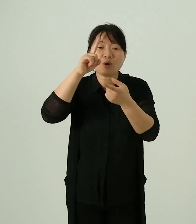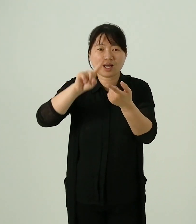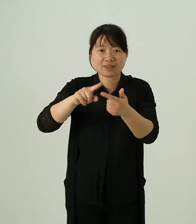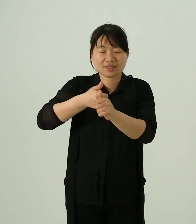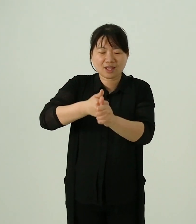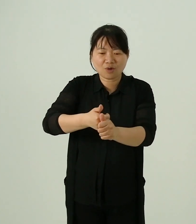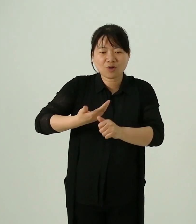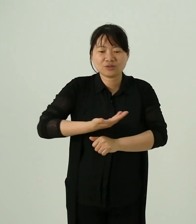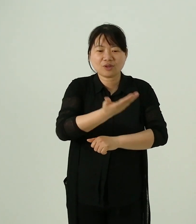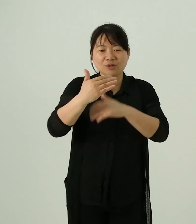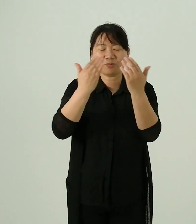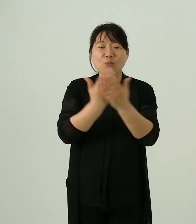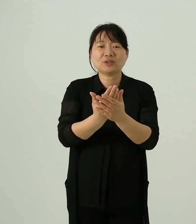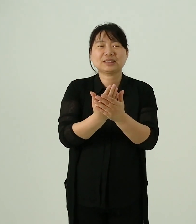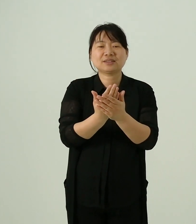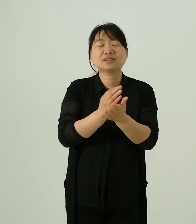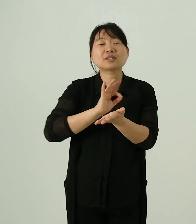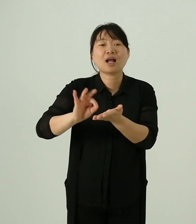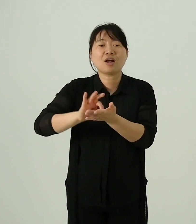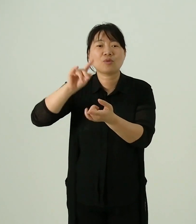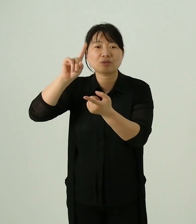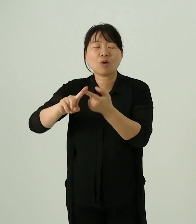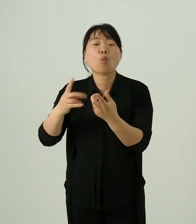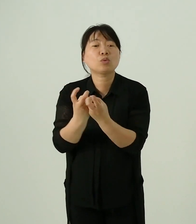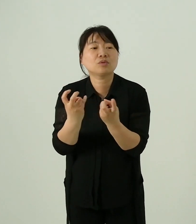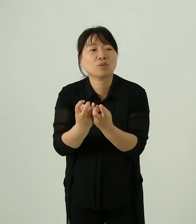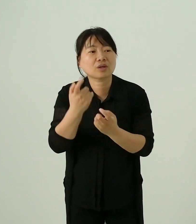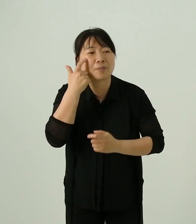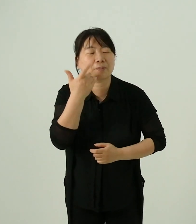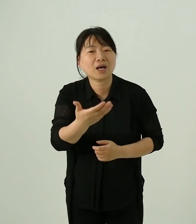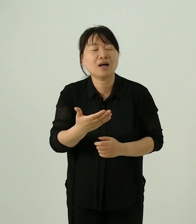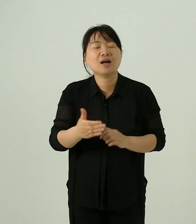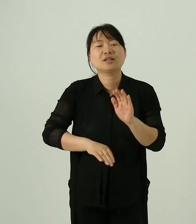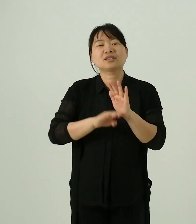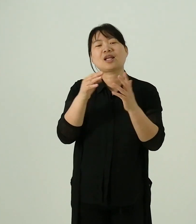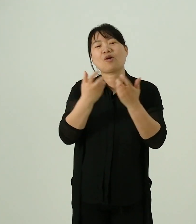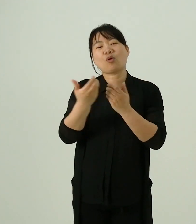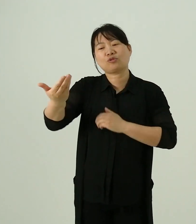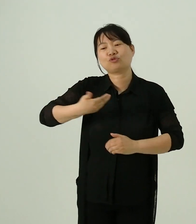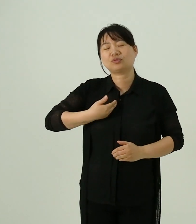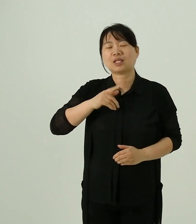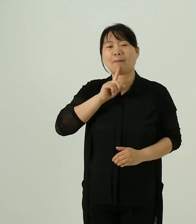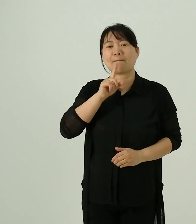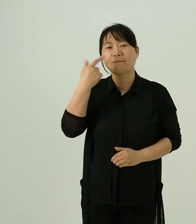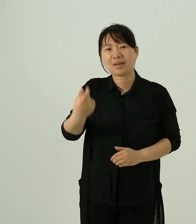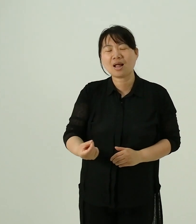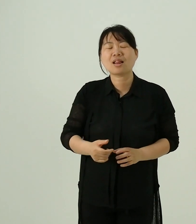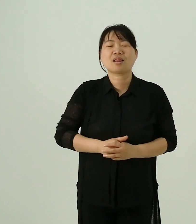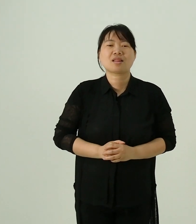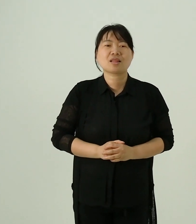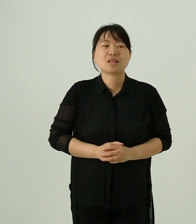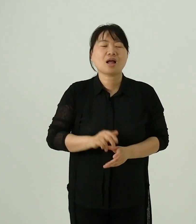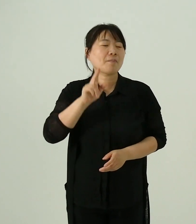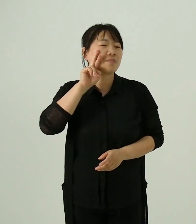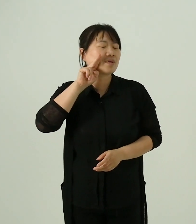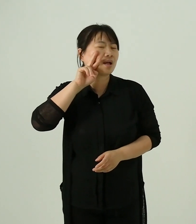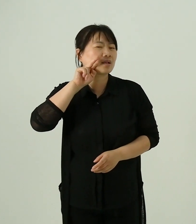대로 너희 모든 쓸 것을 어떻게 하시리라? 채우시리라. 적어도